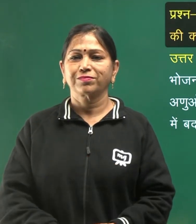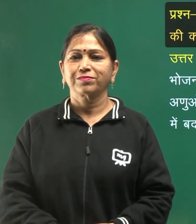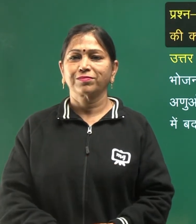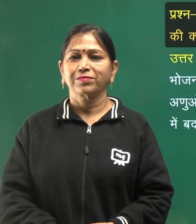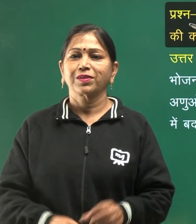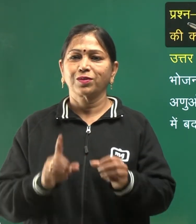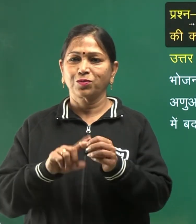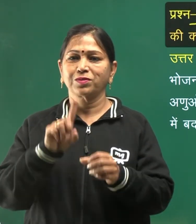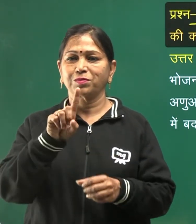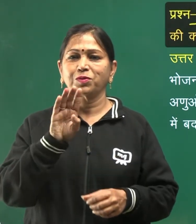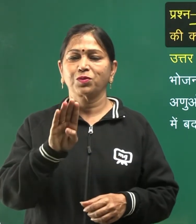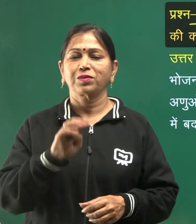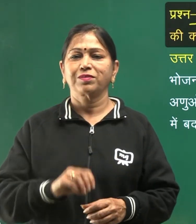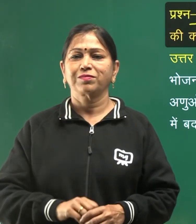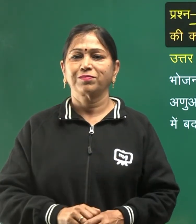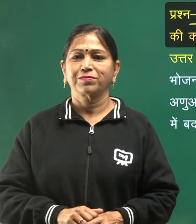14